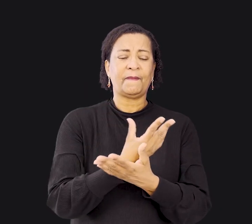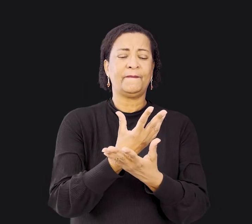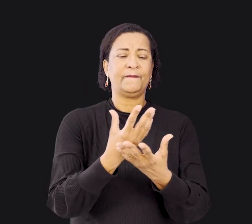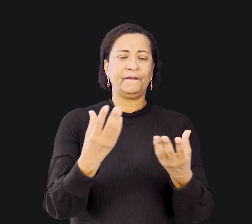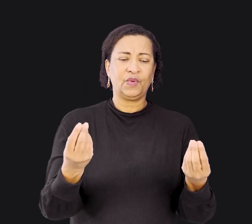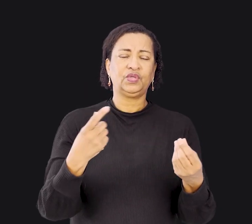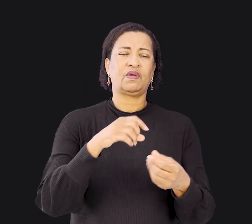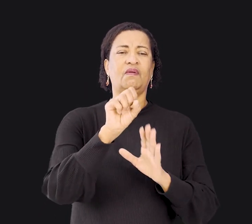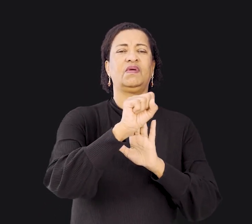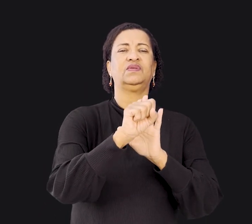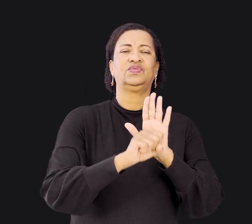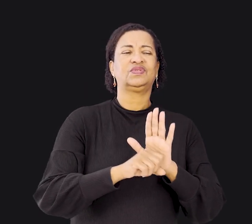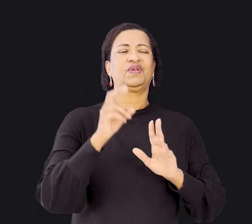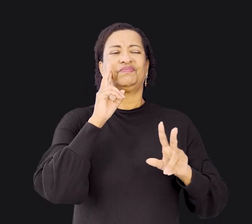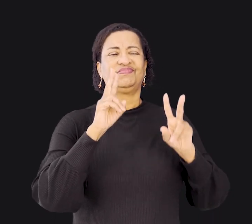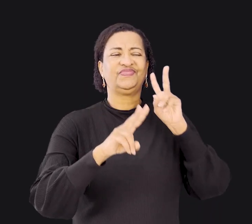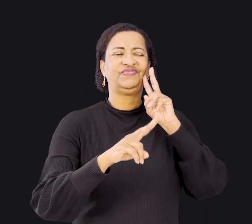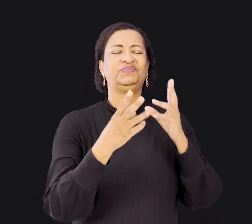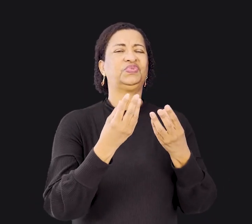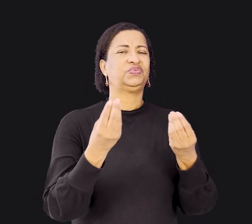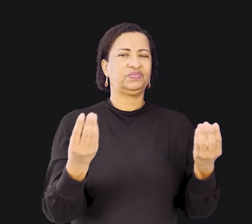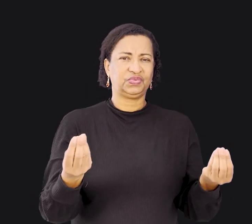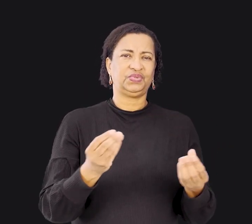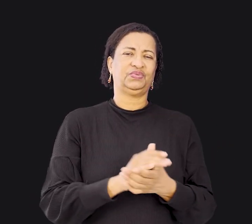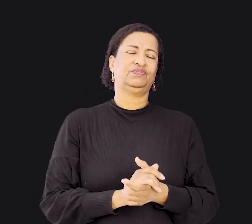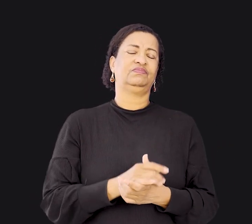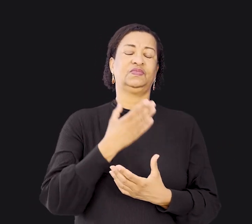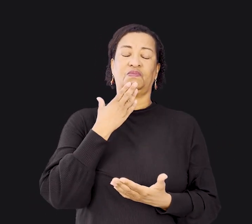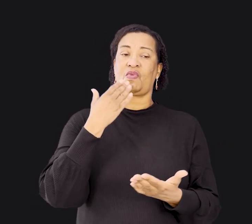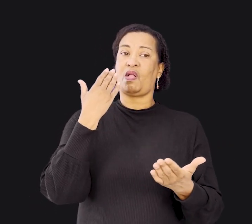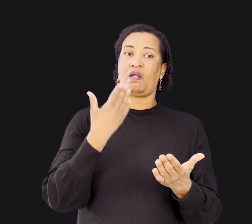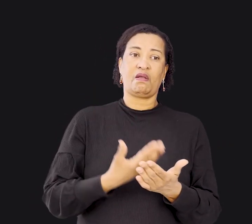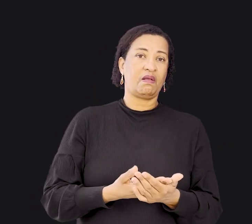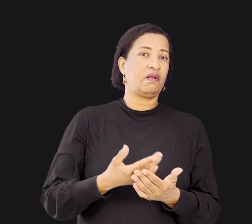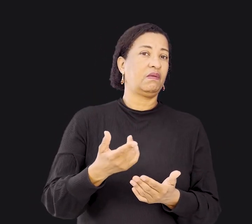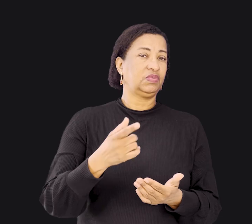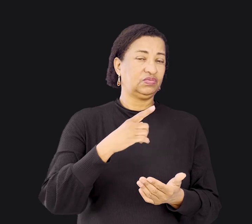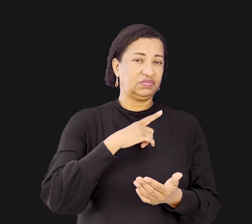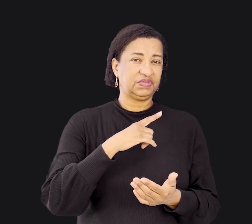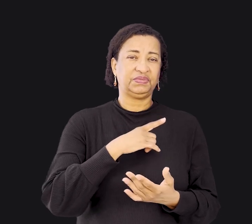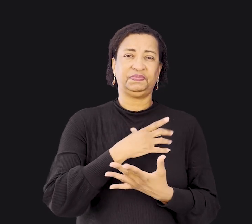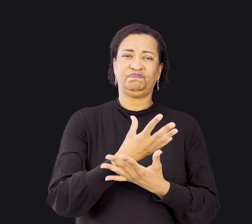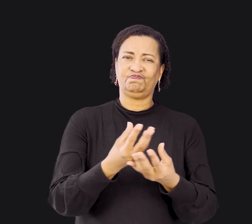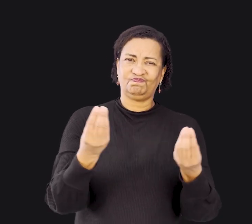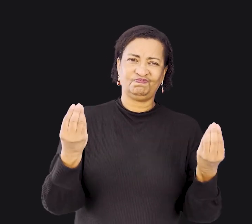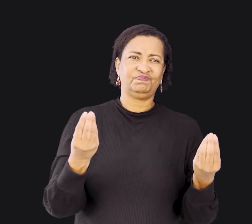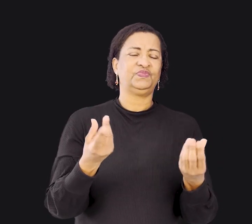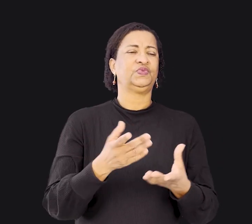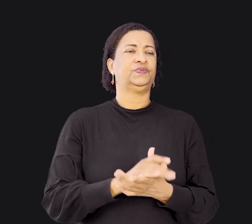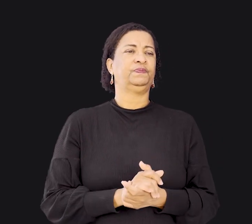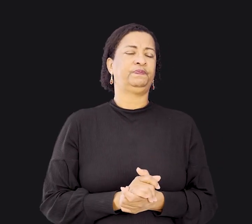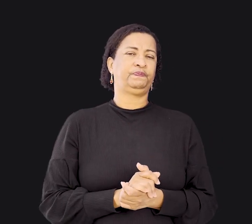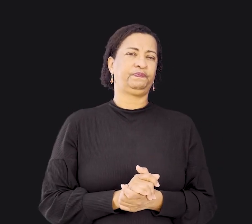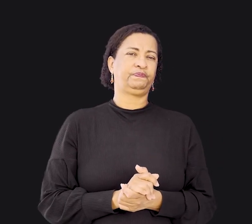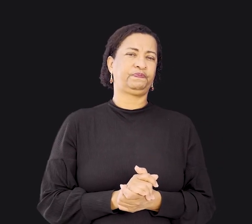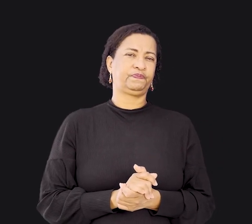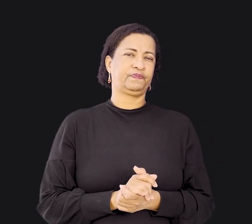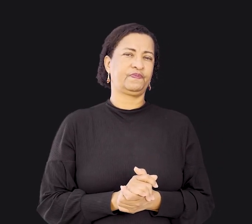nesse século. Em decorrência do número absurdo de divórcios, existe uma epidemia de viúvas e órfãos. Além